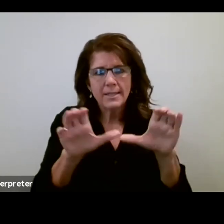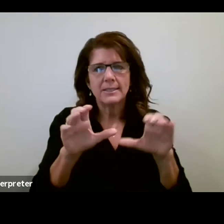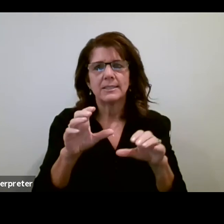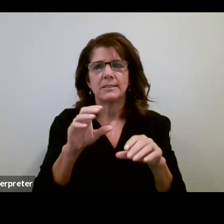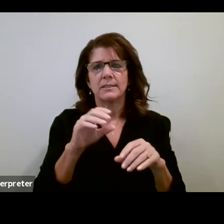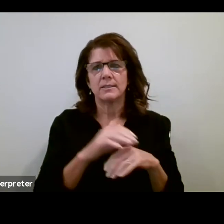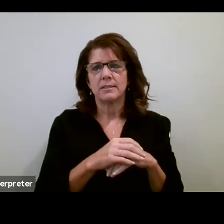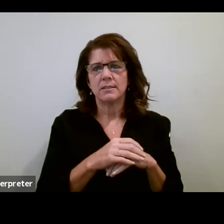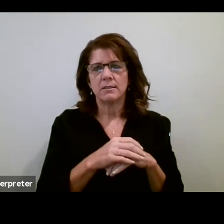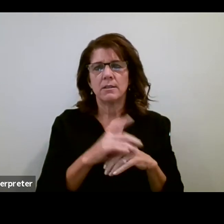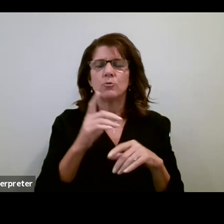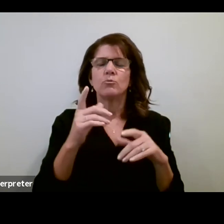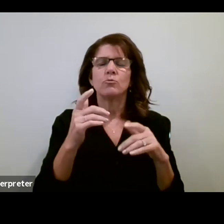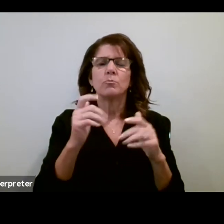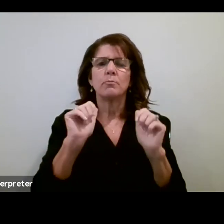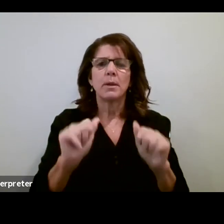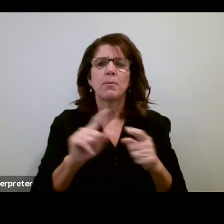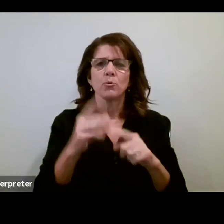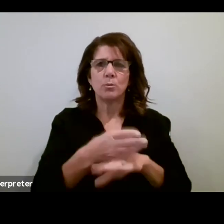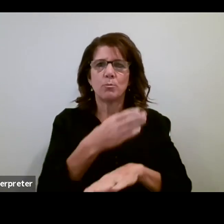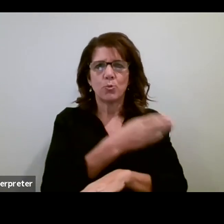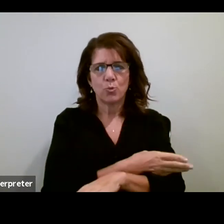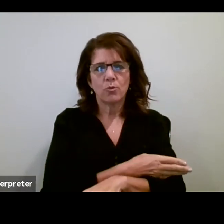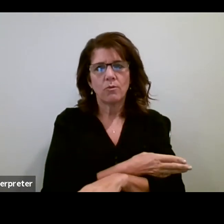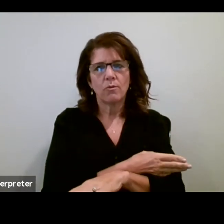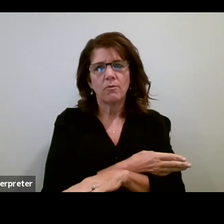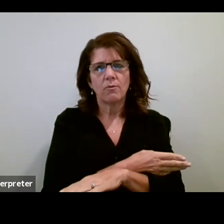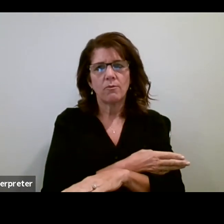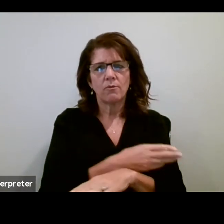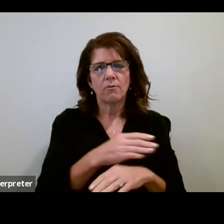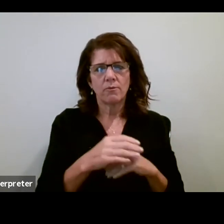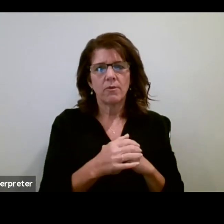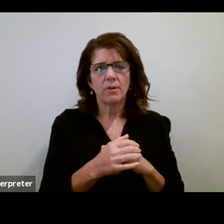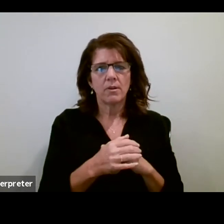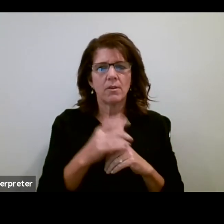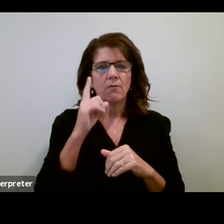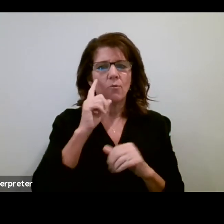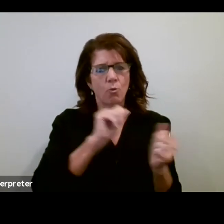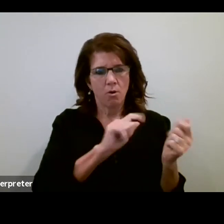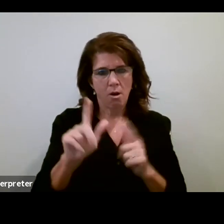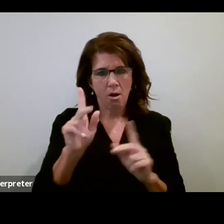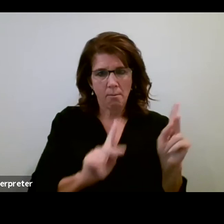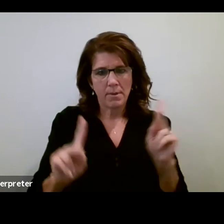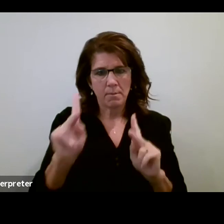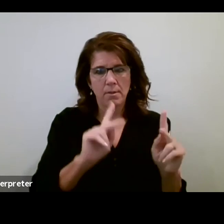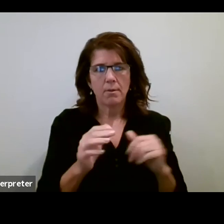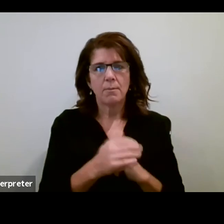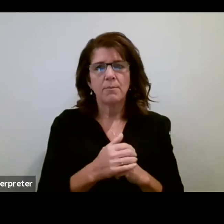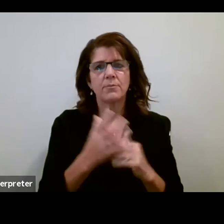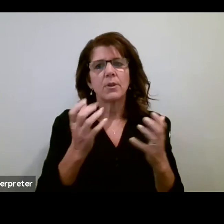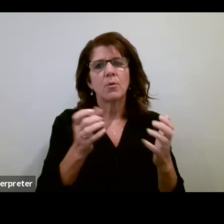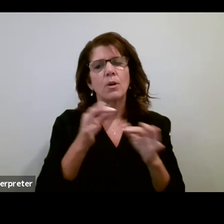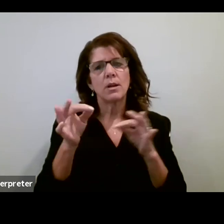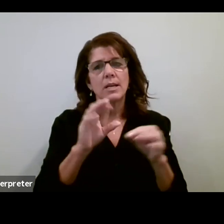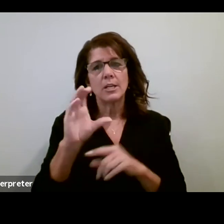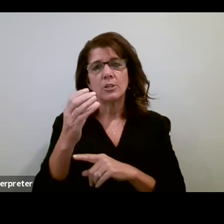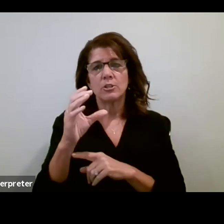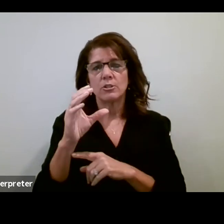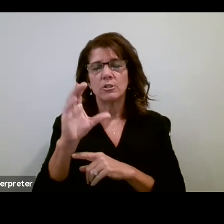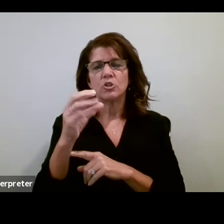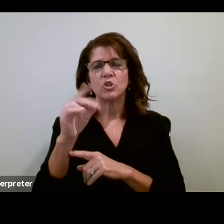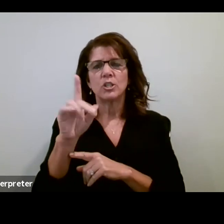mayores. Solo a modo de contexto les quiero contar que en Chile tenemos una esperanza de vida que llega a